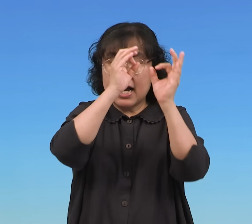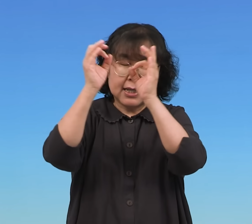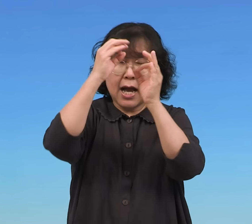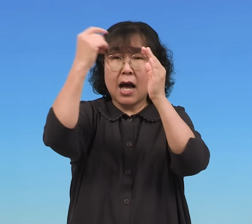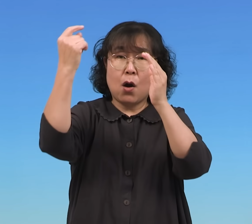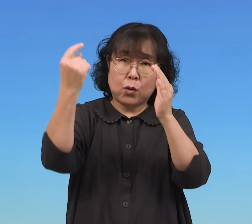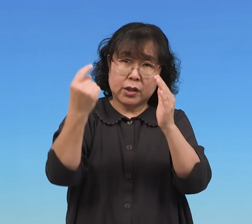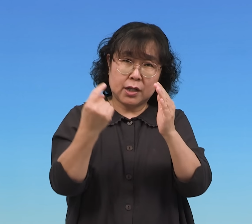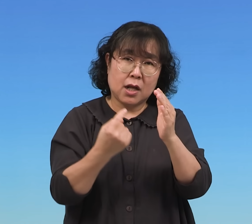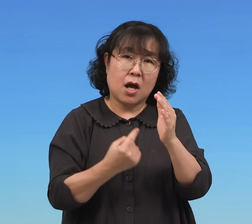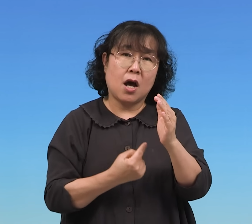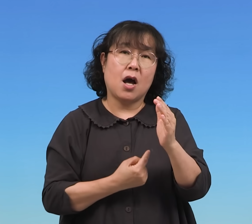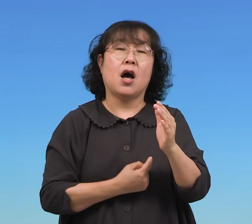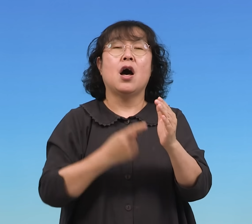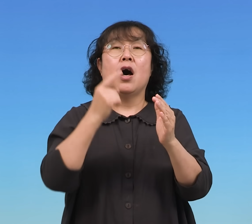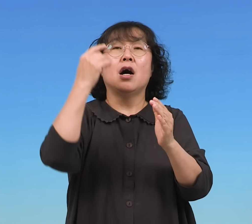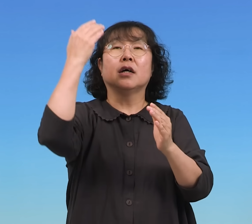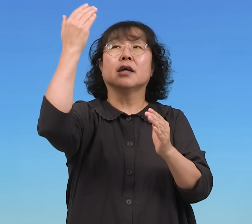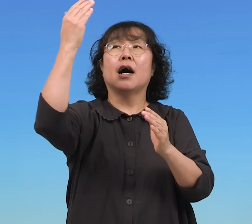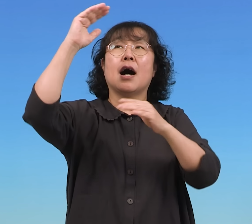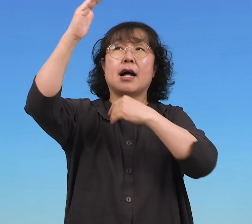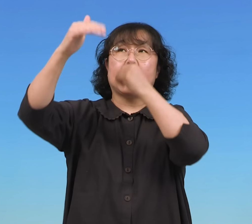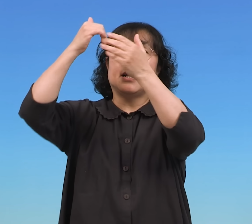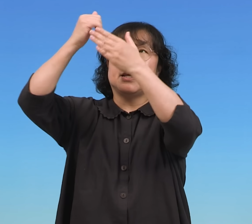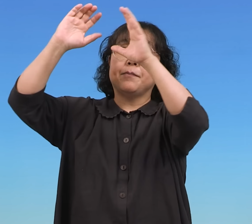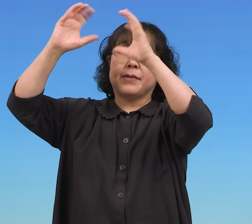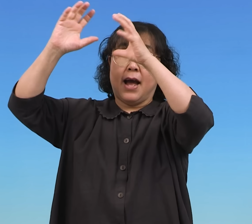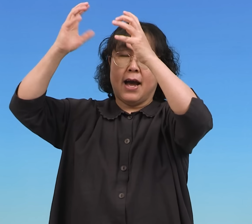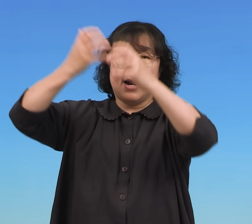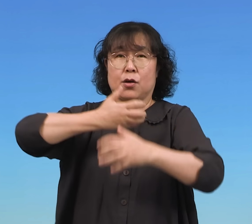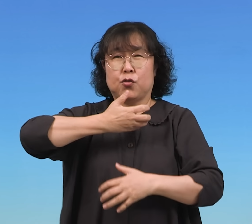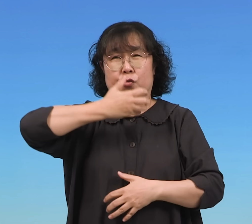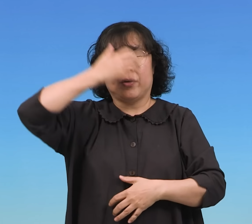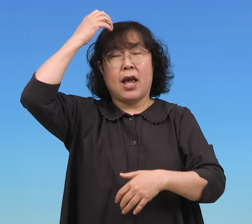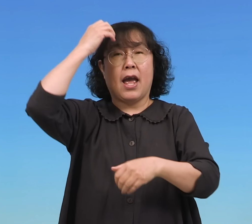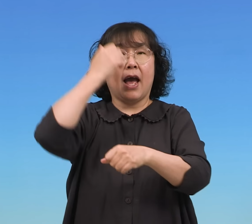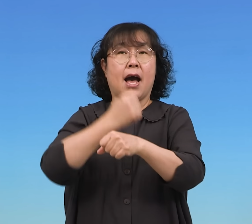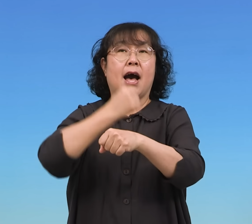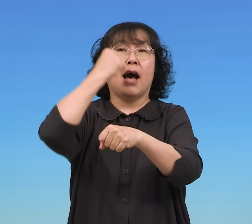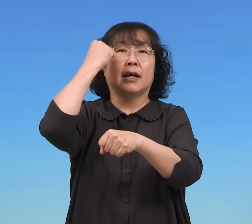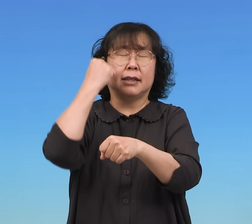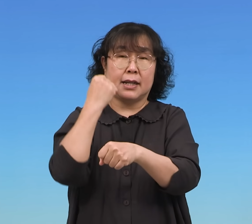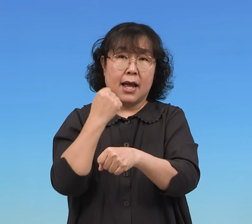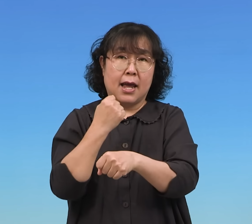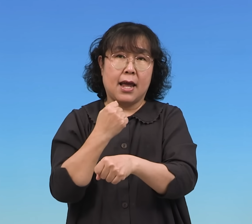친히 찾아오셔서 그 나라 기쁘게 하시네.